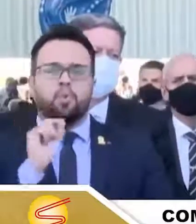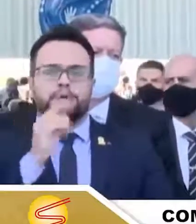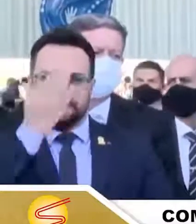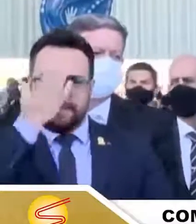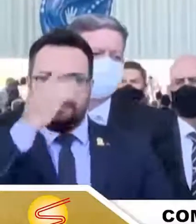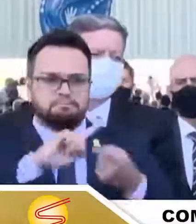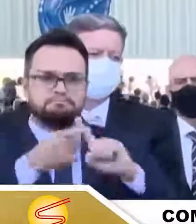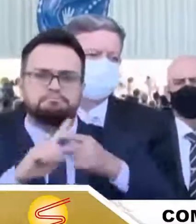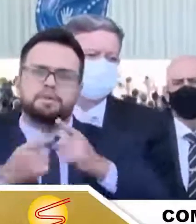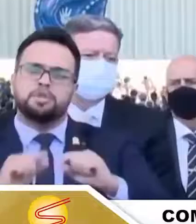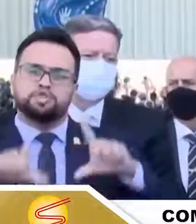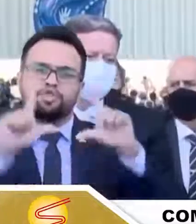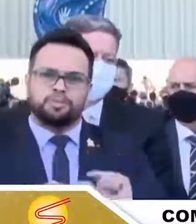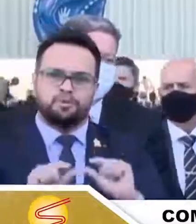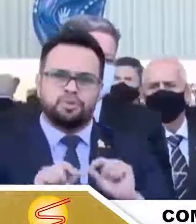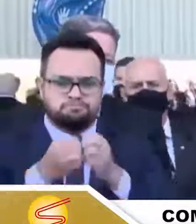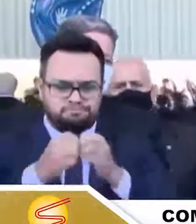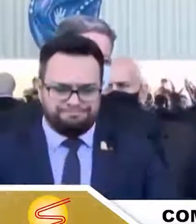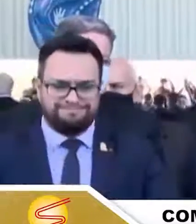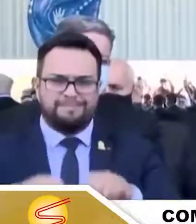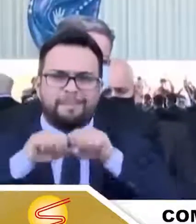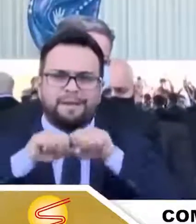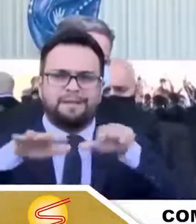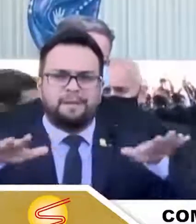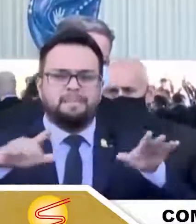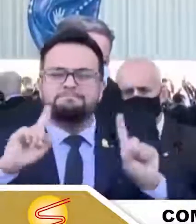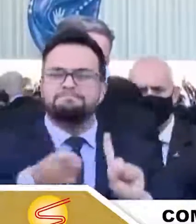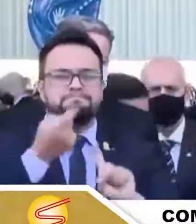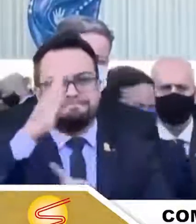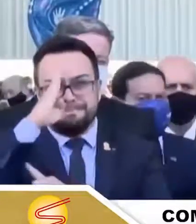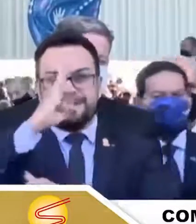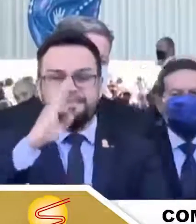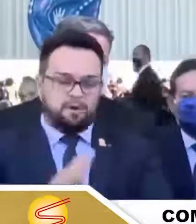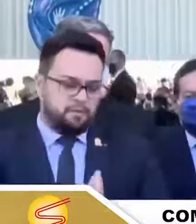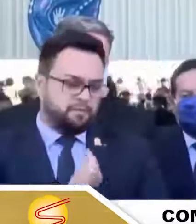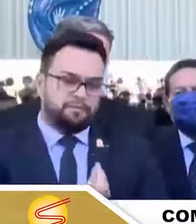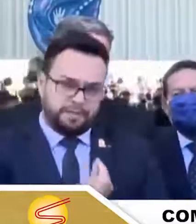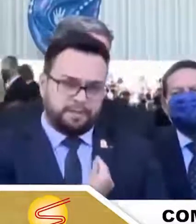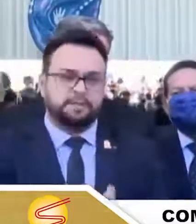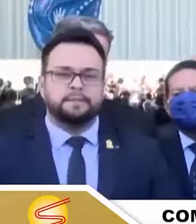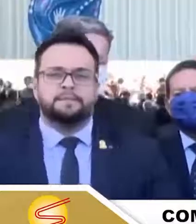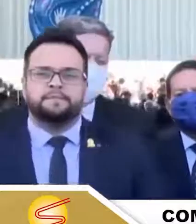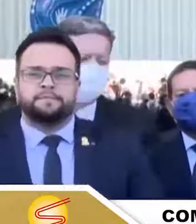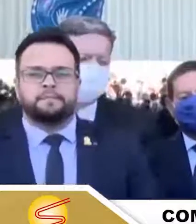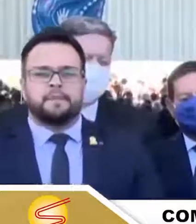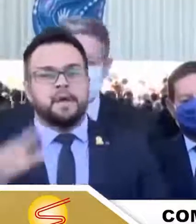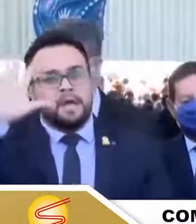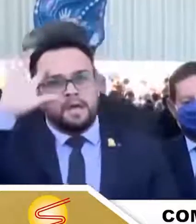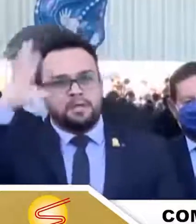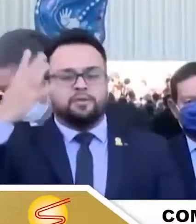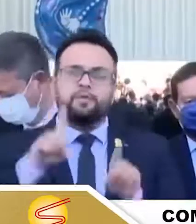com governadores, ministros e chefes de poderes, o presidente Jair Bolsonaro anunciou que haverá uma parceria entre os